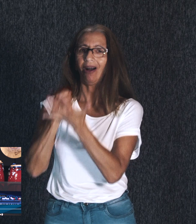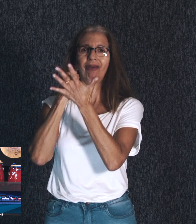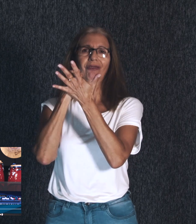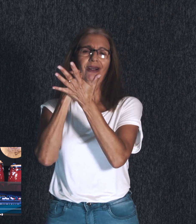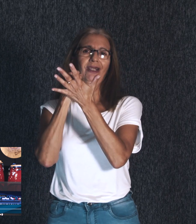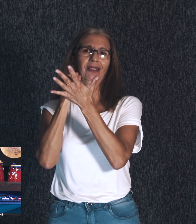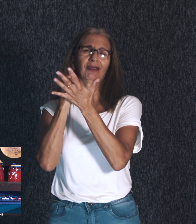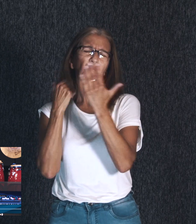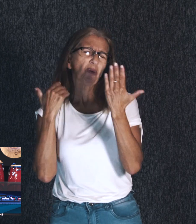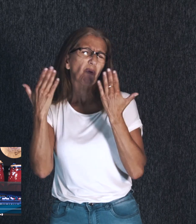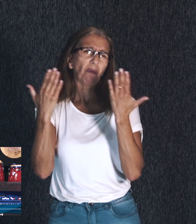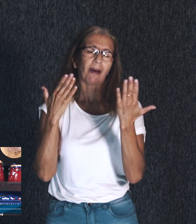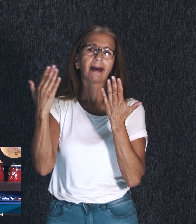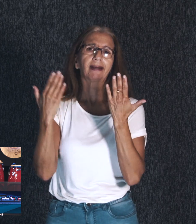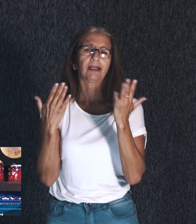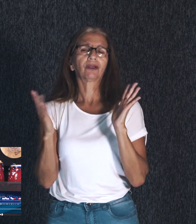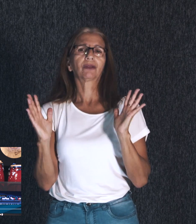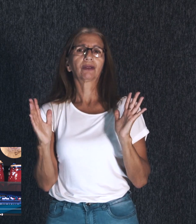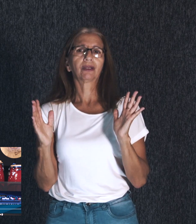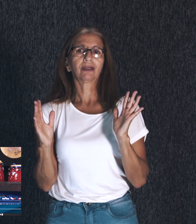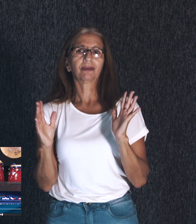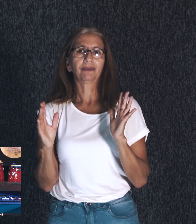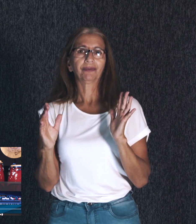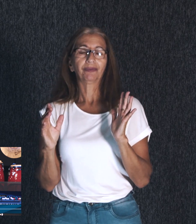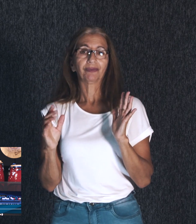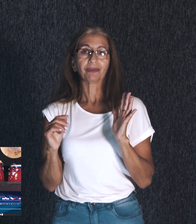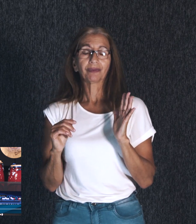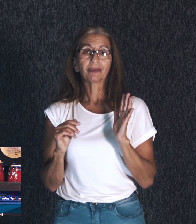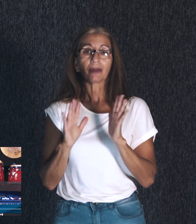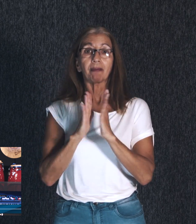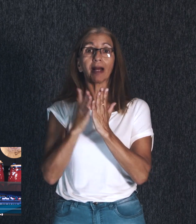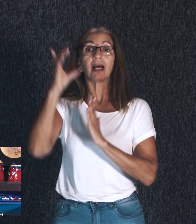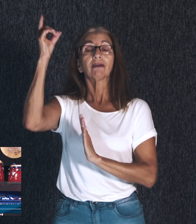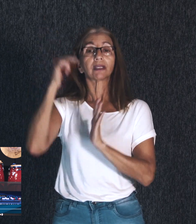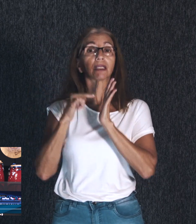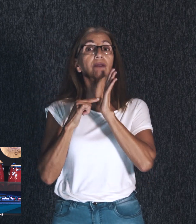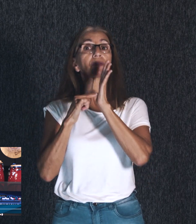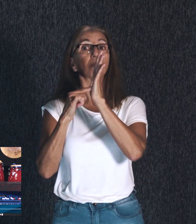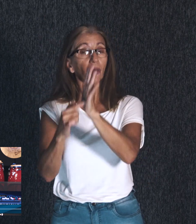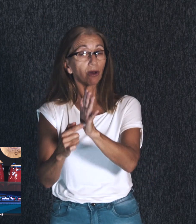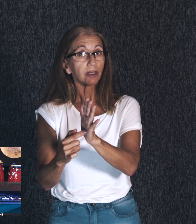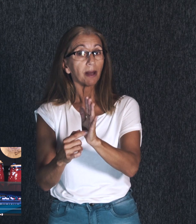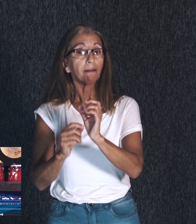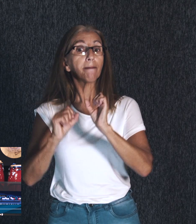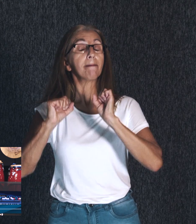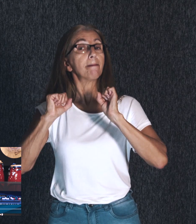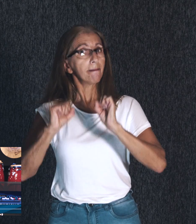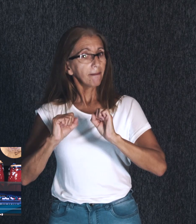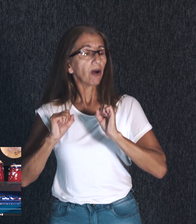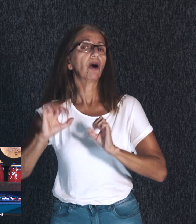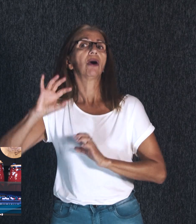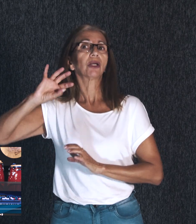dizendo assim: se passares pelas águas, se passares pelos rios, se